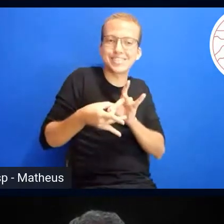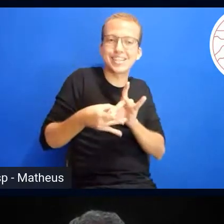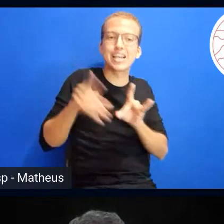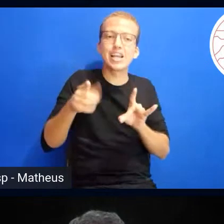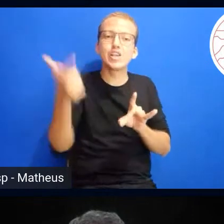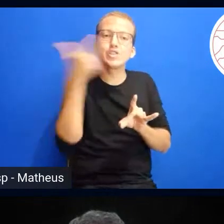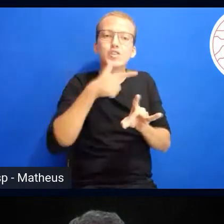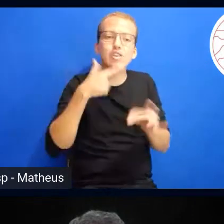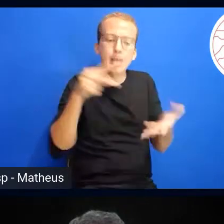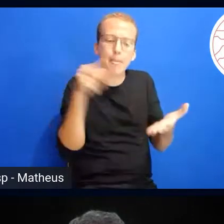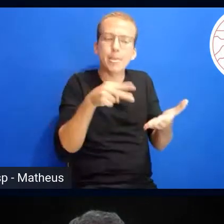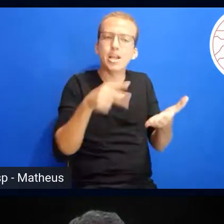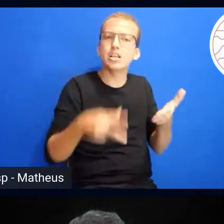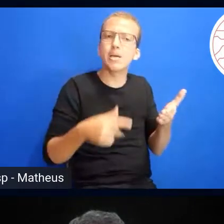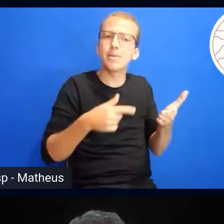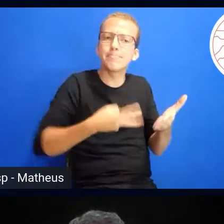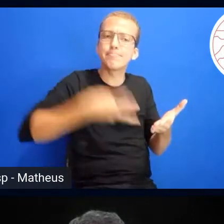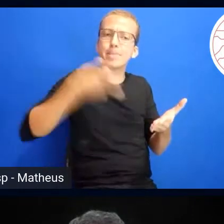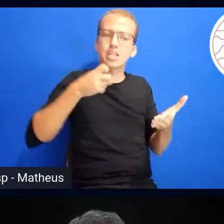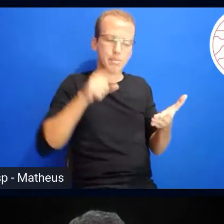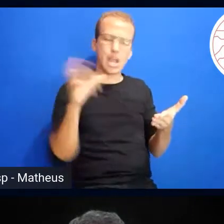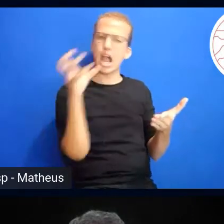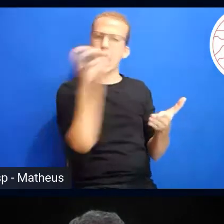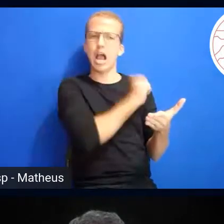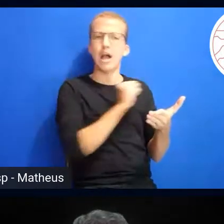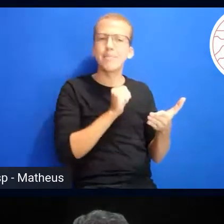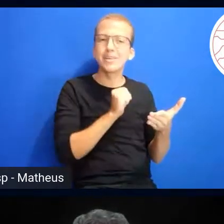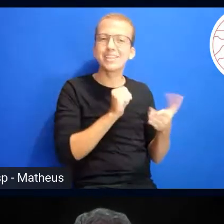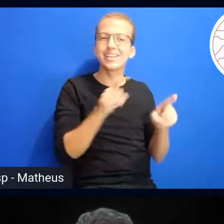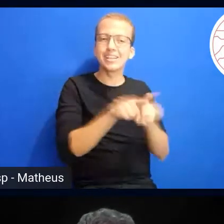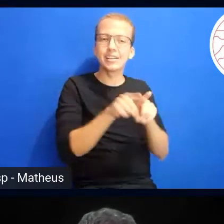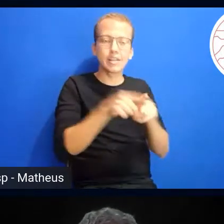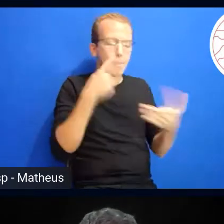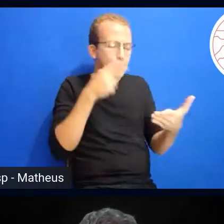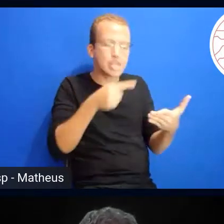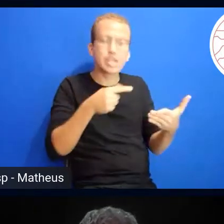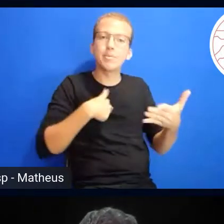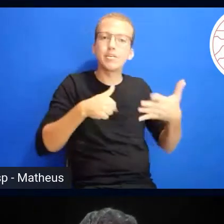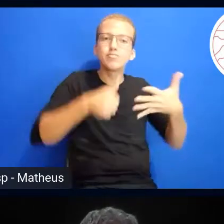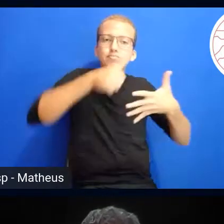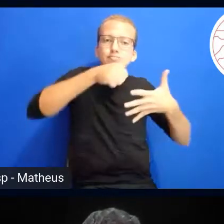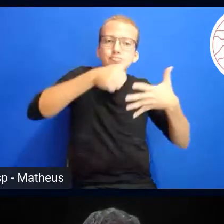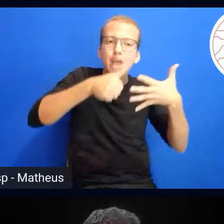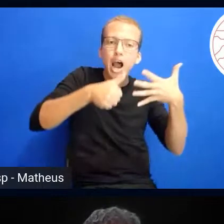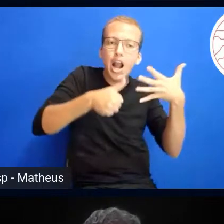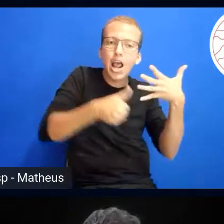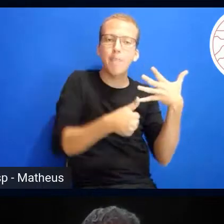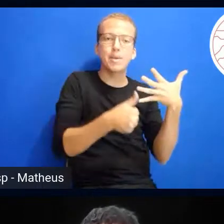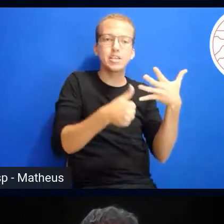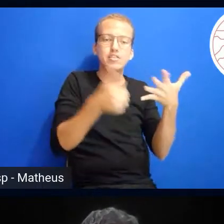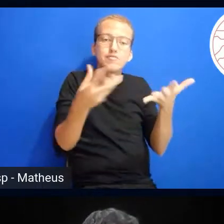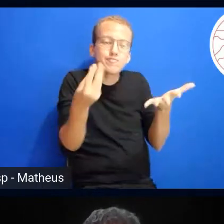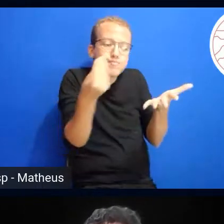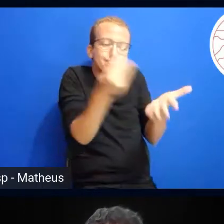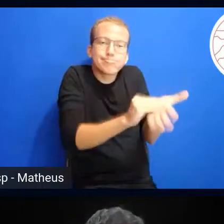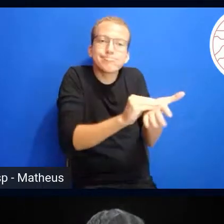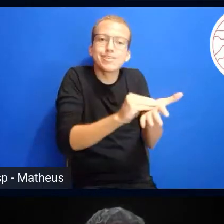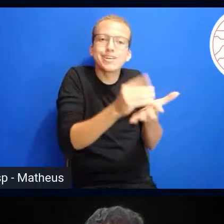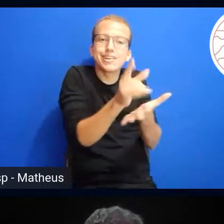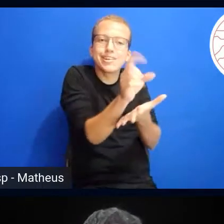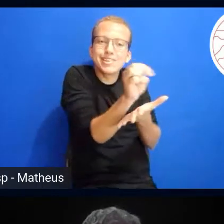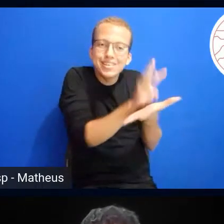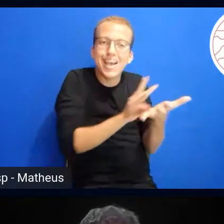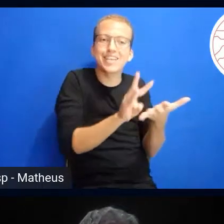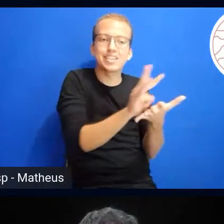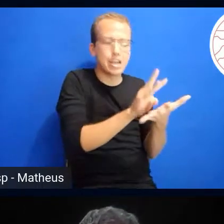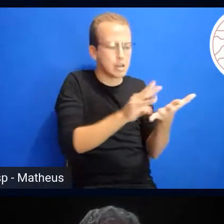melhor, fazer a leitura, compreender todos os parâmetros que estão registrados ali na escrita da língua de sinais